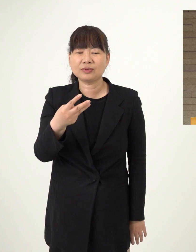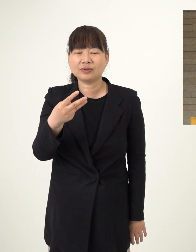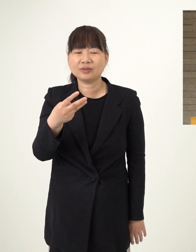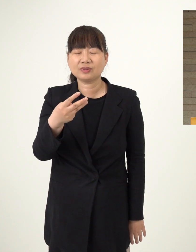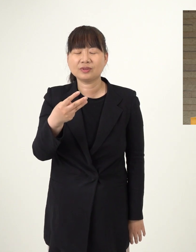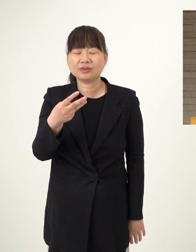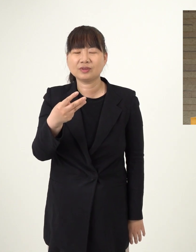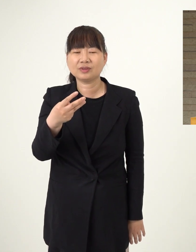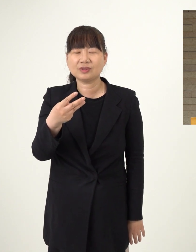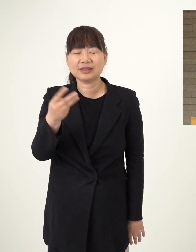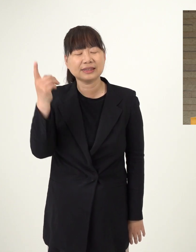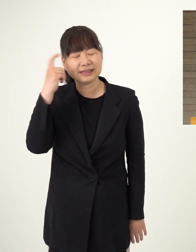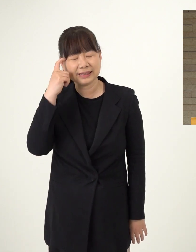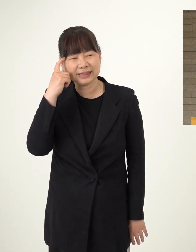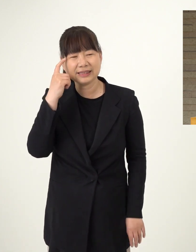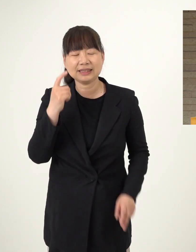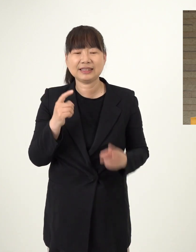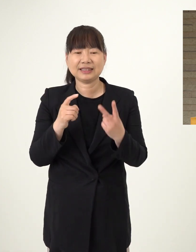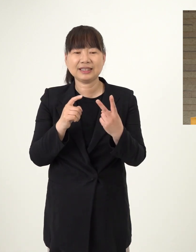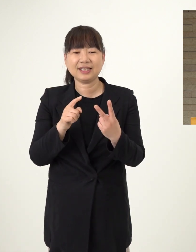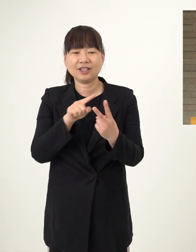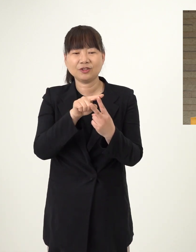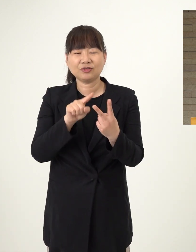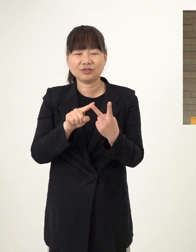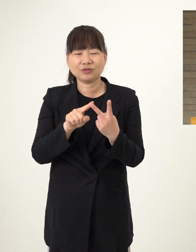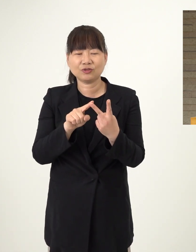이중적 사고라는 그 개념이 등장을 해요.